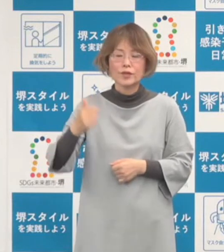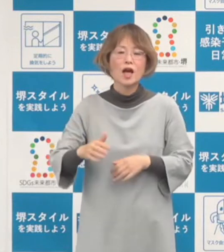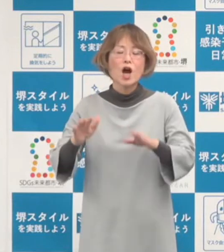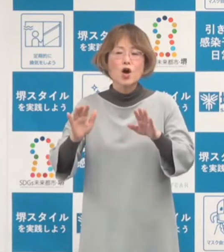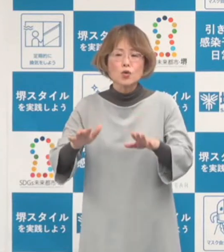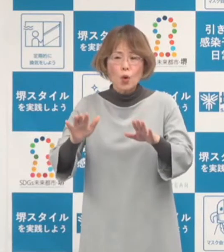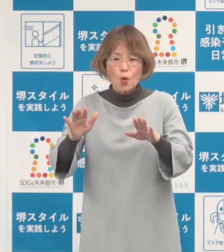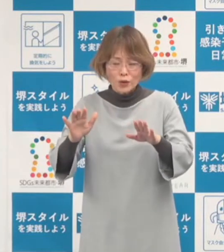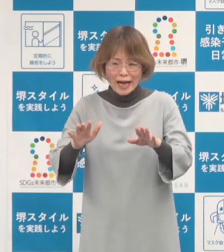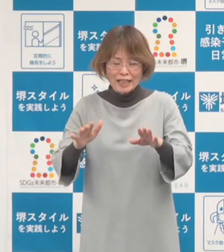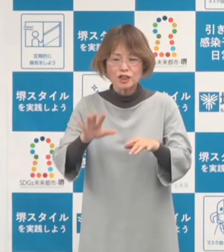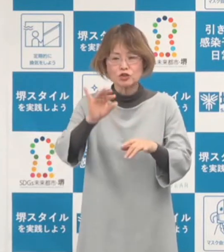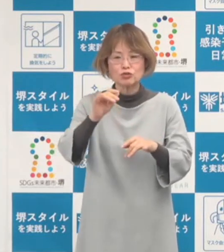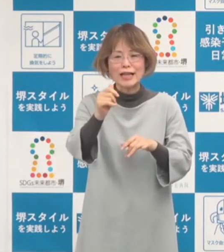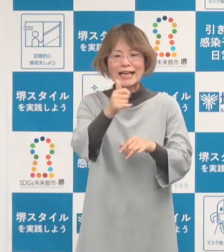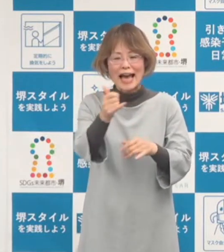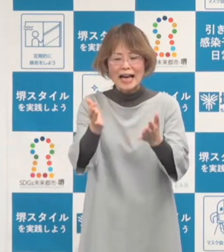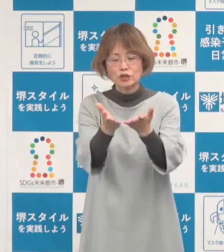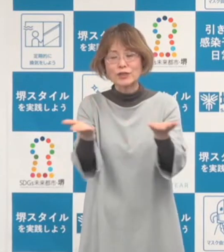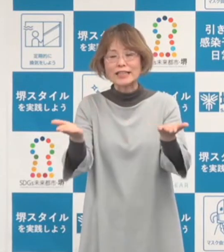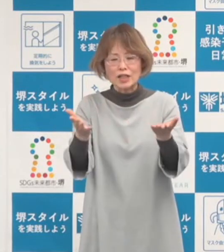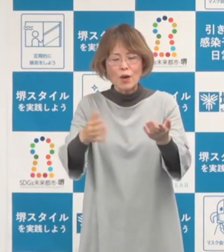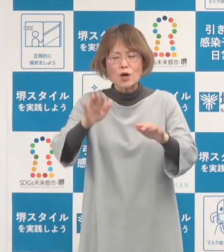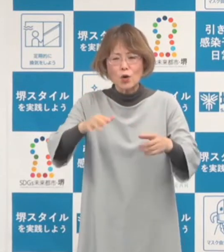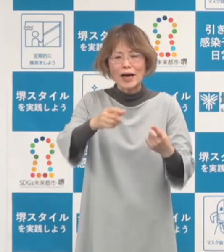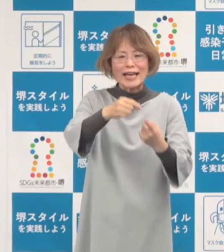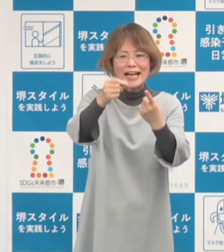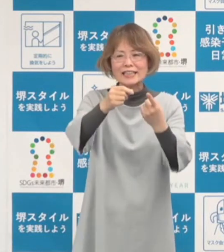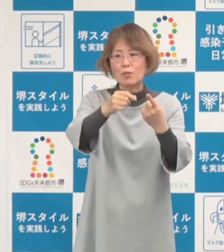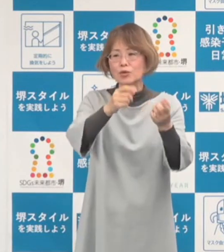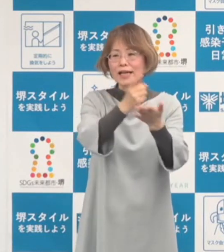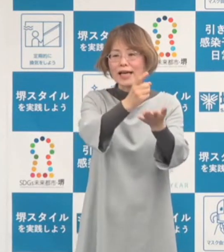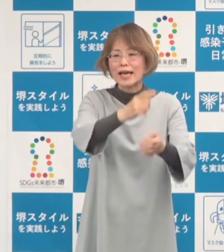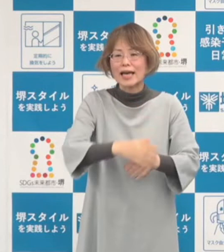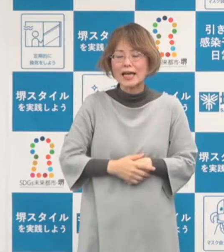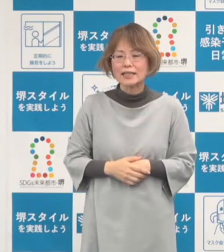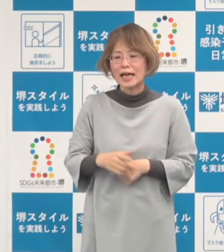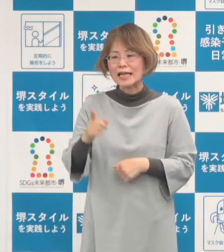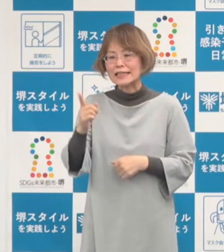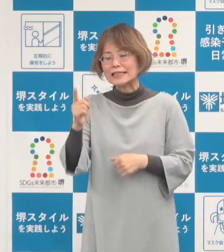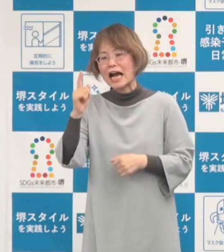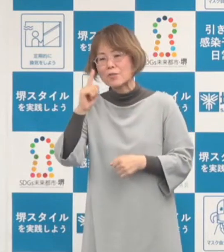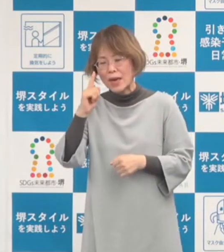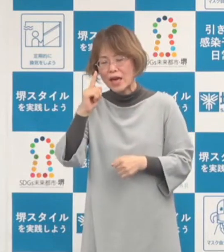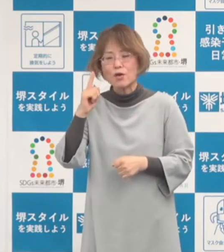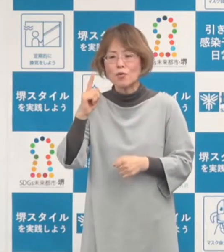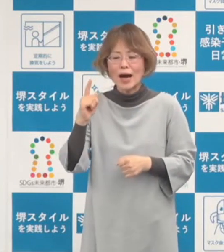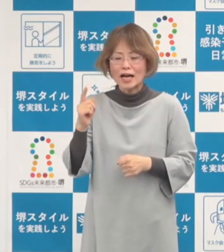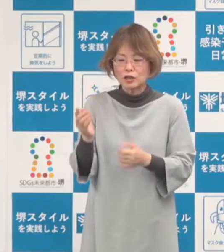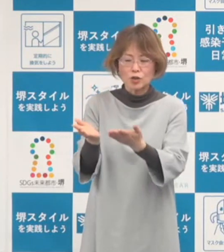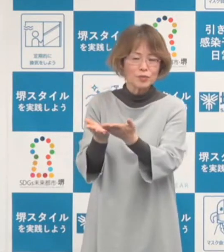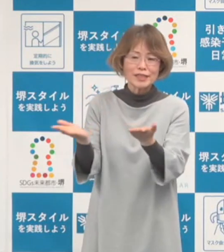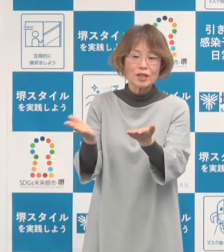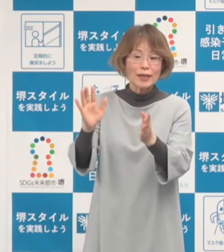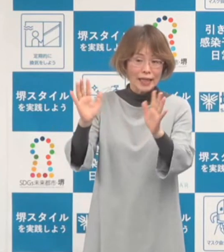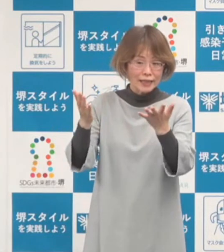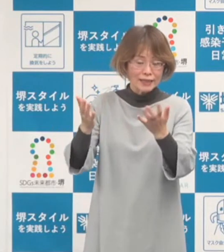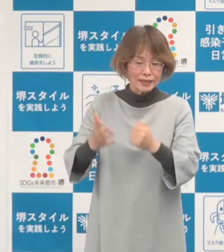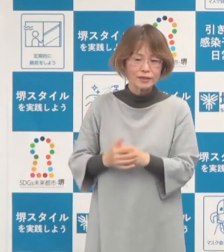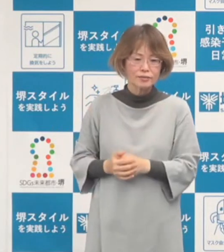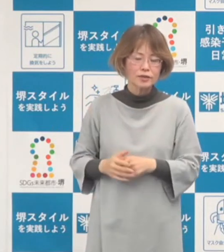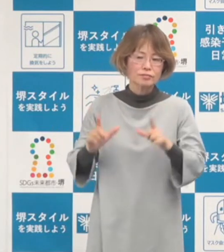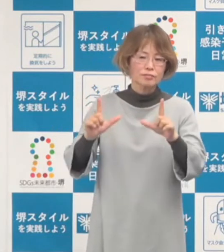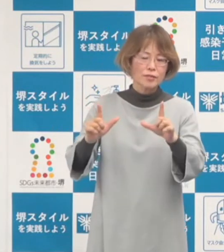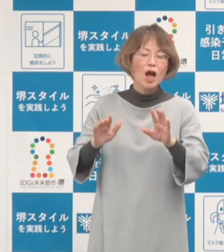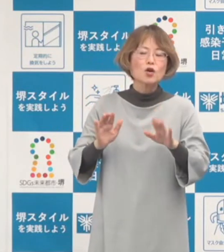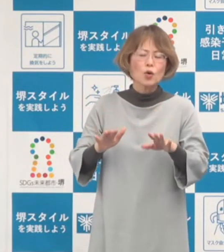定したものを並べます。 ということは、1回目との継続性は蔦屋書店では感じられないということになりますよね。 今回にしては新たに